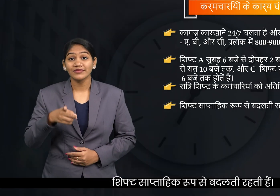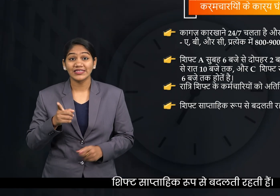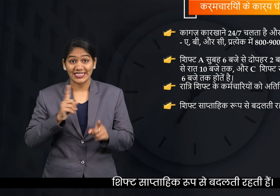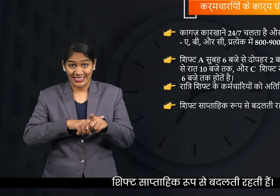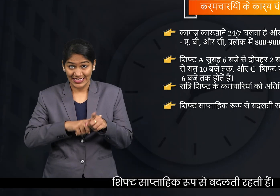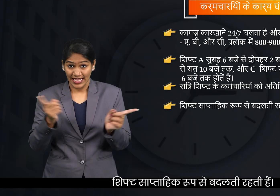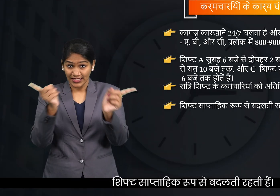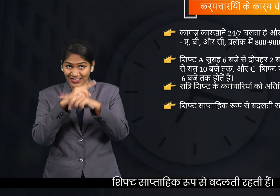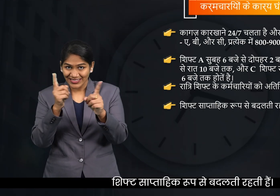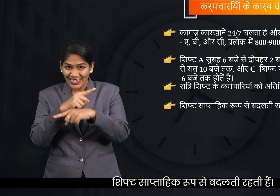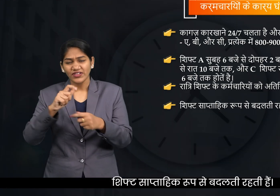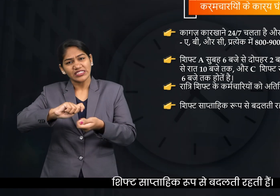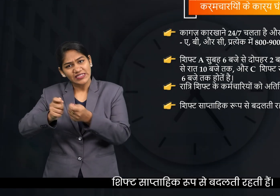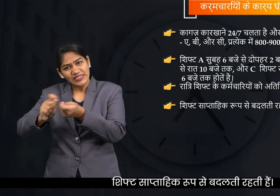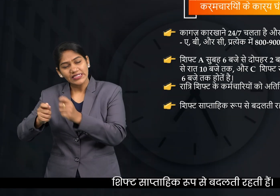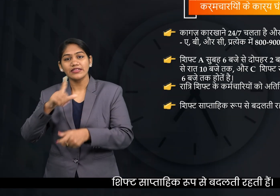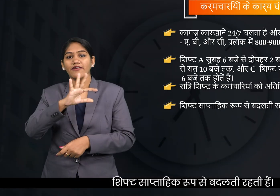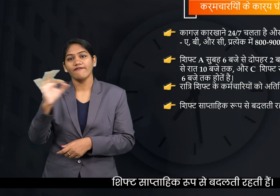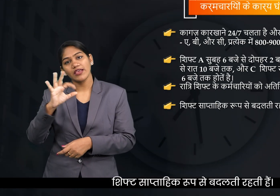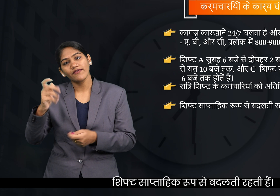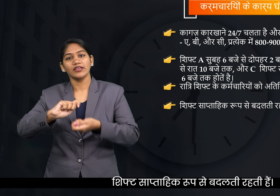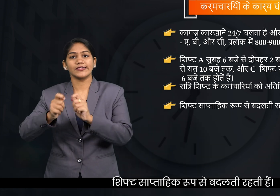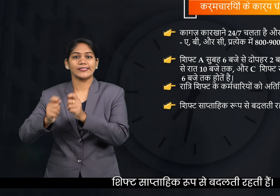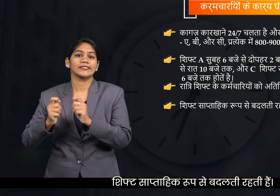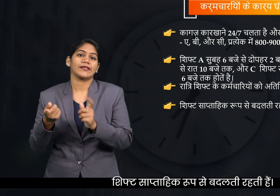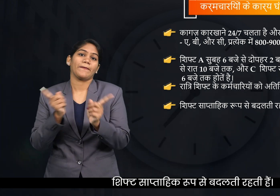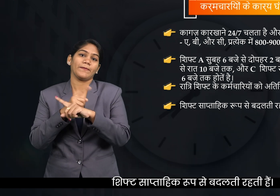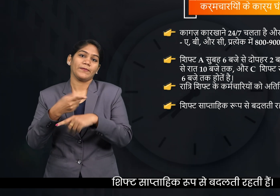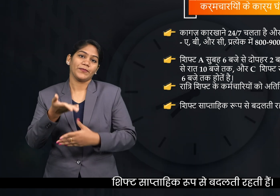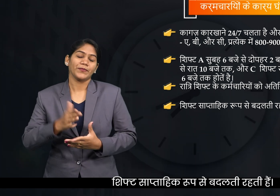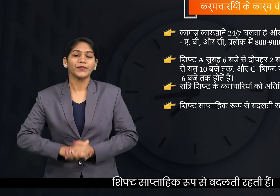शिफ्ट साप्ताहिक रूप से बदलती रहती हैं।